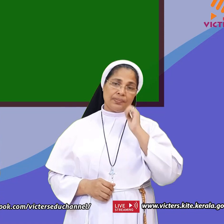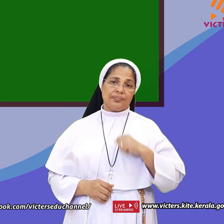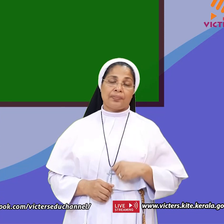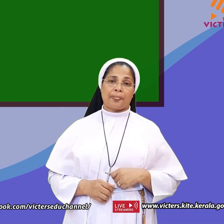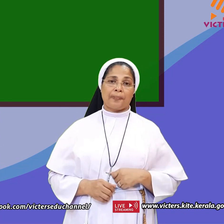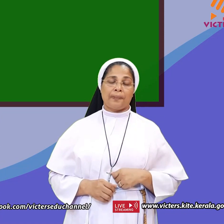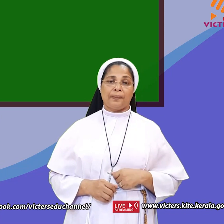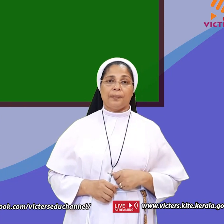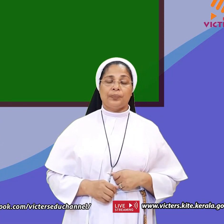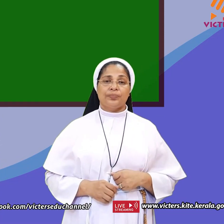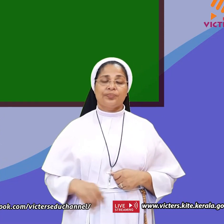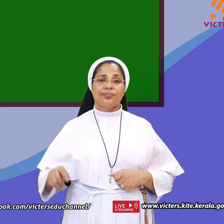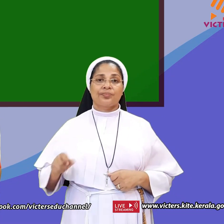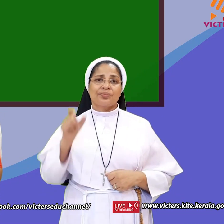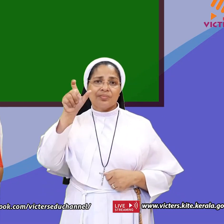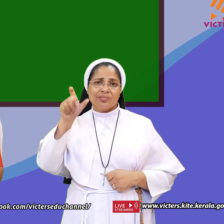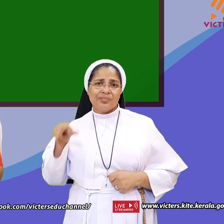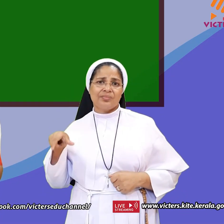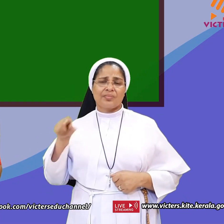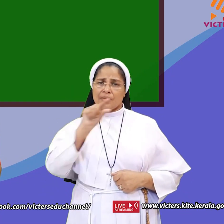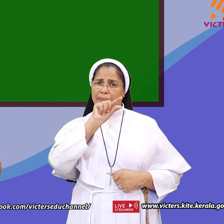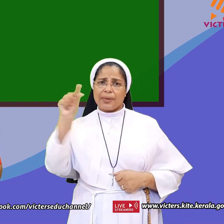കണ്ടുണ്ണിയെ തൂക്കിലേറ്റാൻ പോകുന്നു എന്ന വാർത്ത